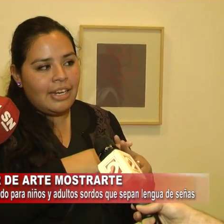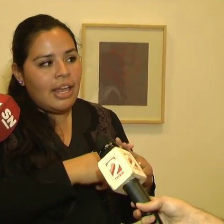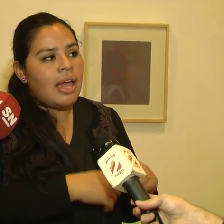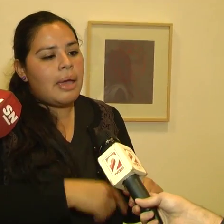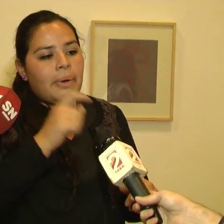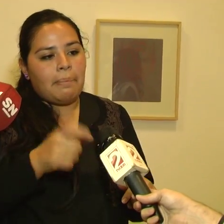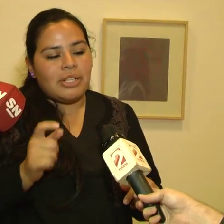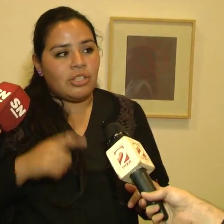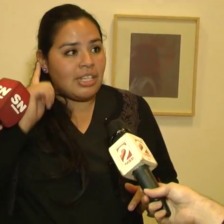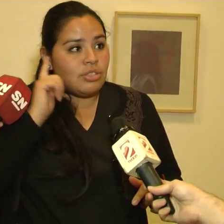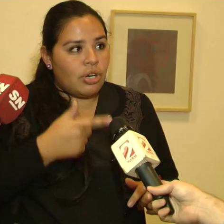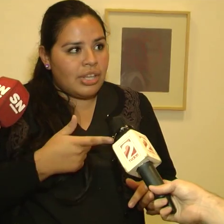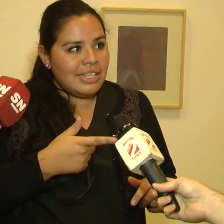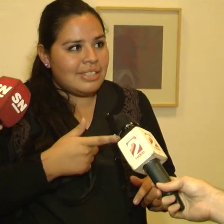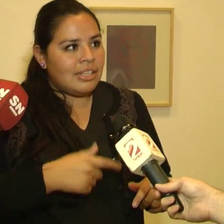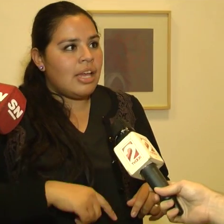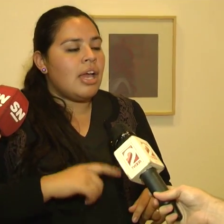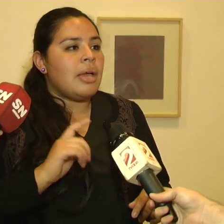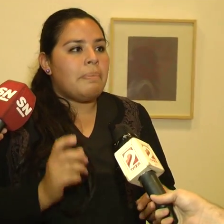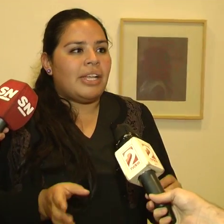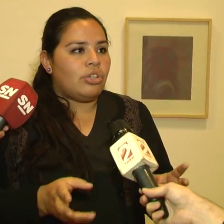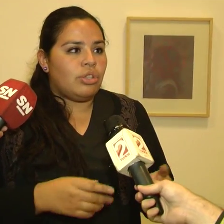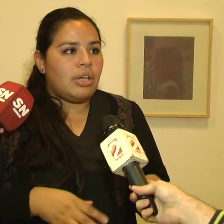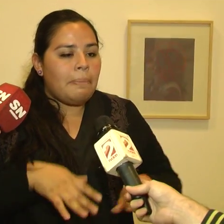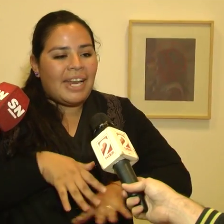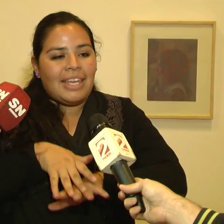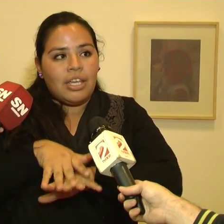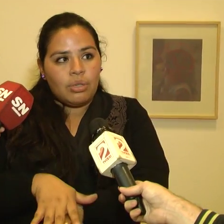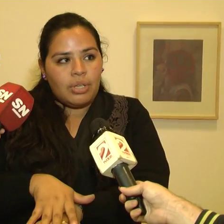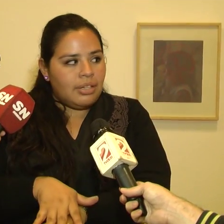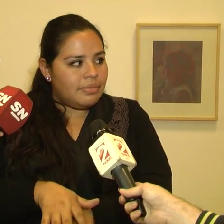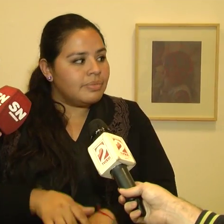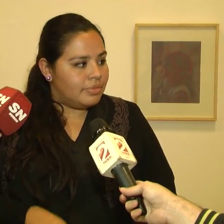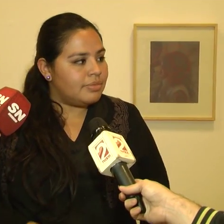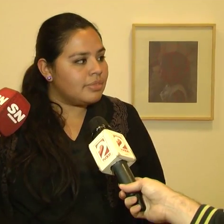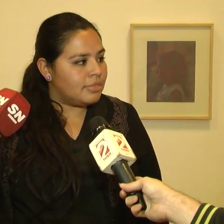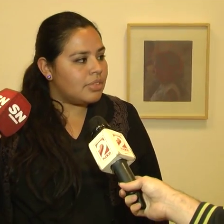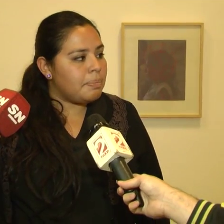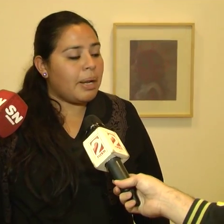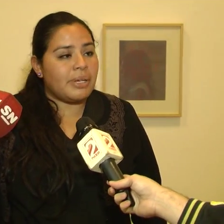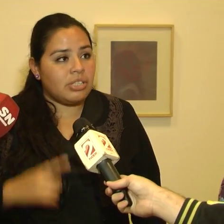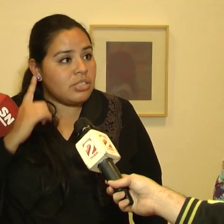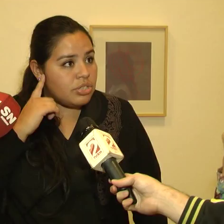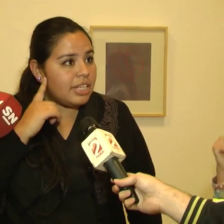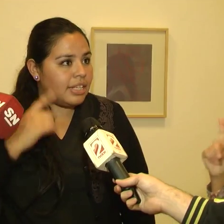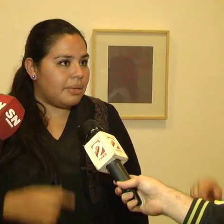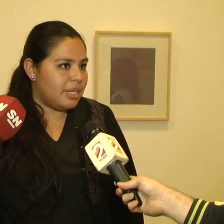es para personas sordas, para todos. Es para incluir, para personas oyentes también.